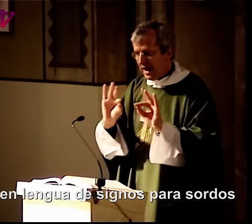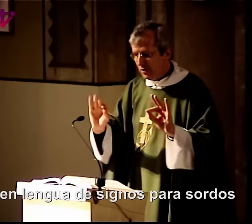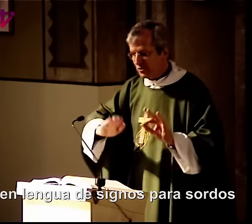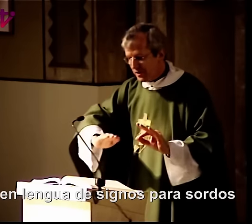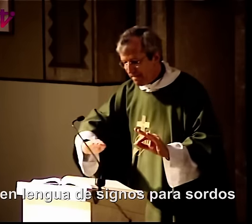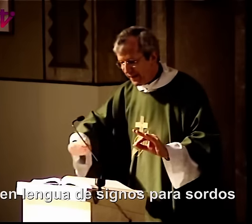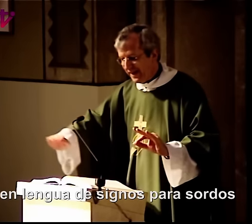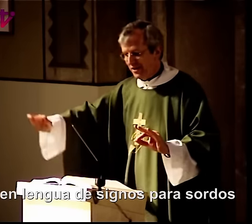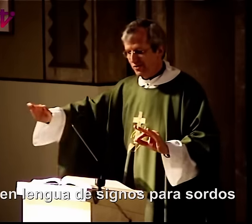los pequeños.